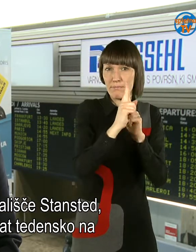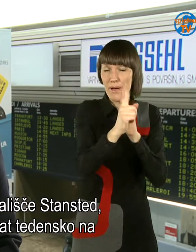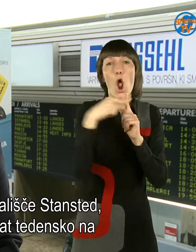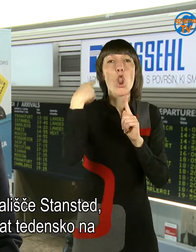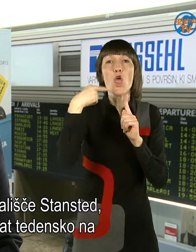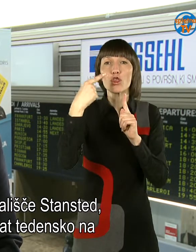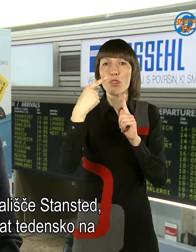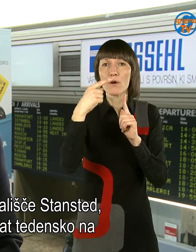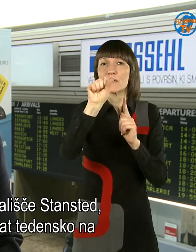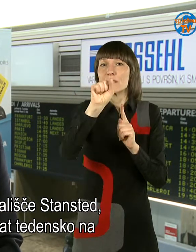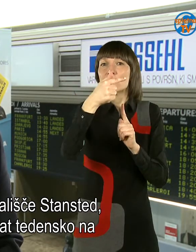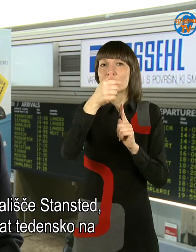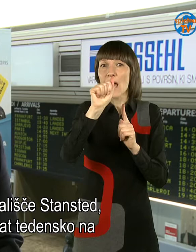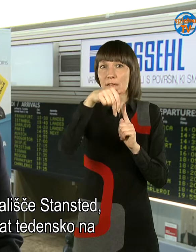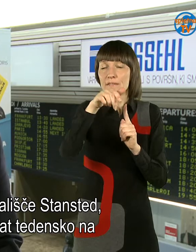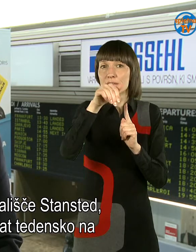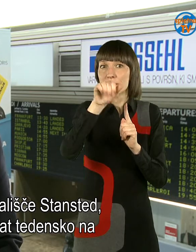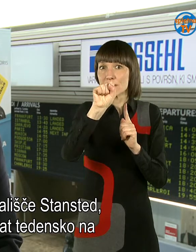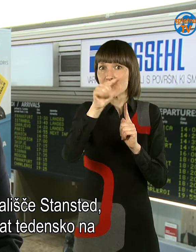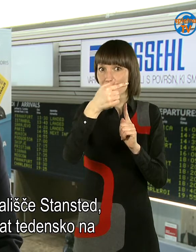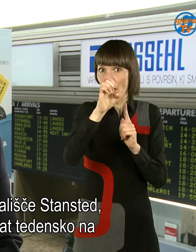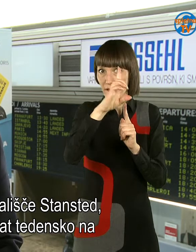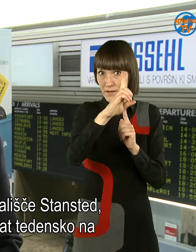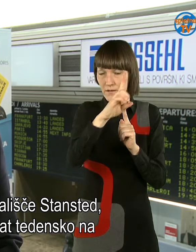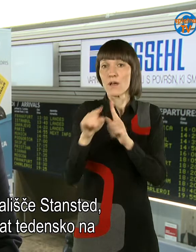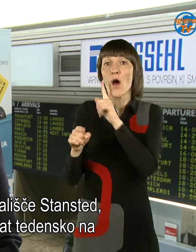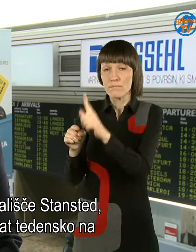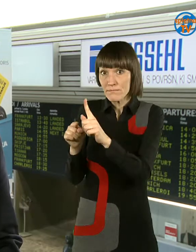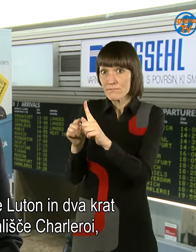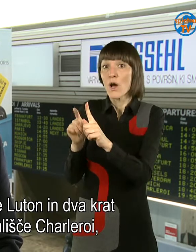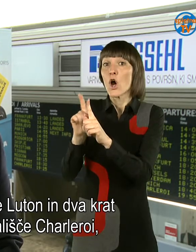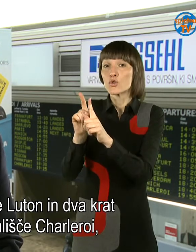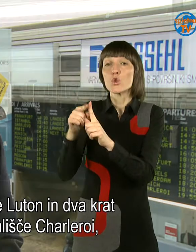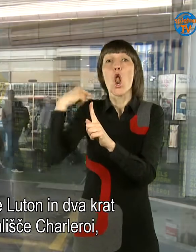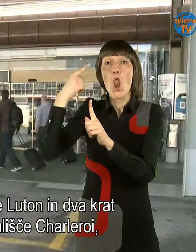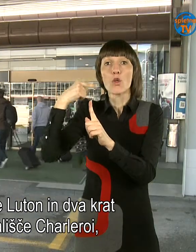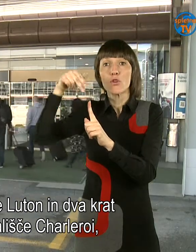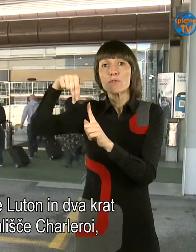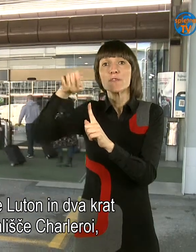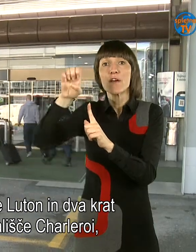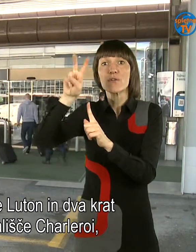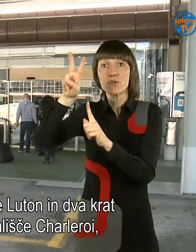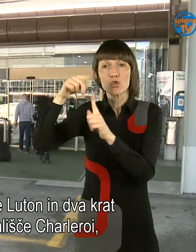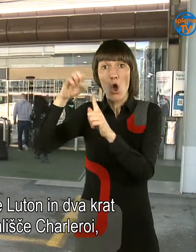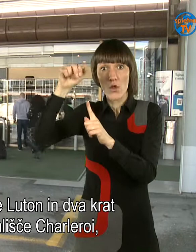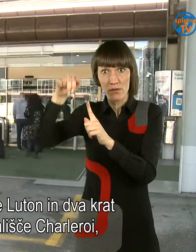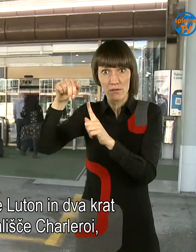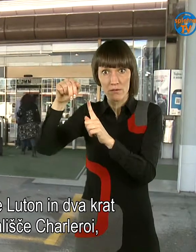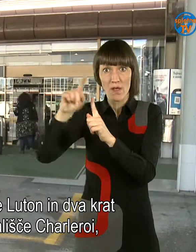Stansted letališče, in pa Wizz Air trikrat tedensko London Luton in dvakrat tedensko bruseljski